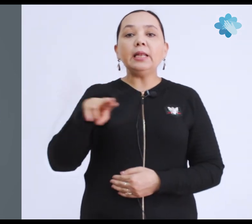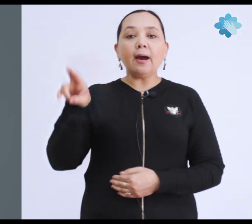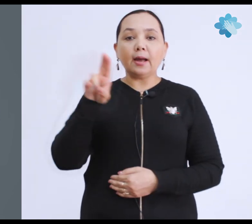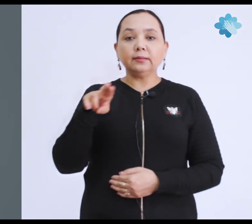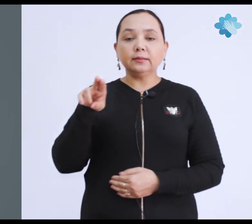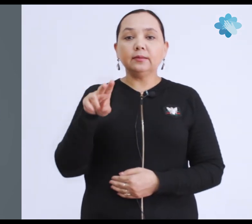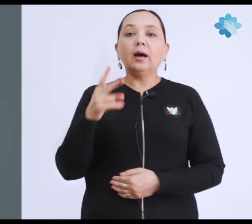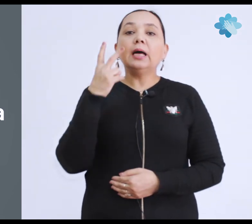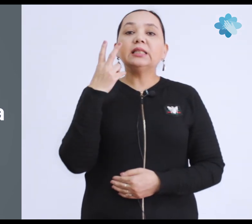1 миллиард,